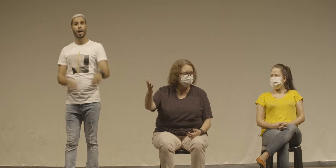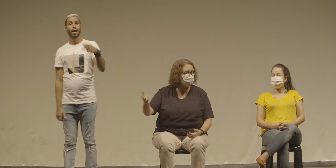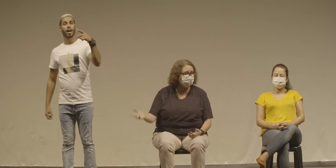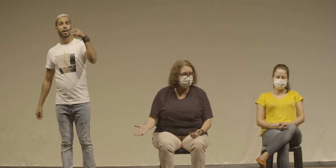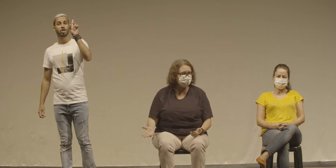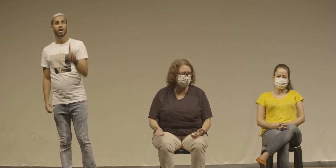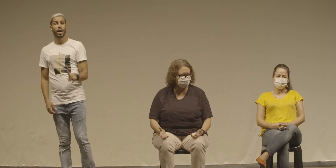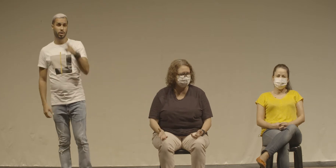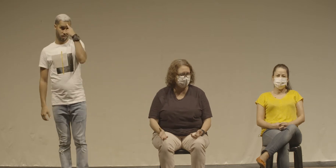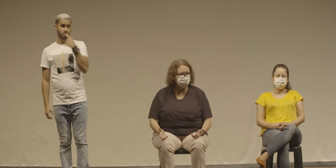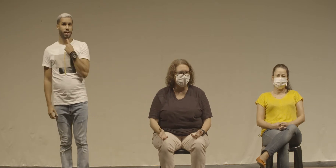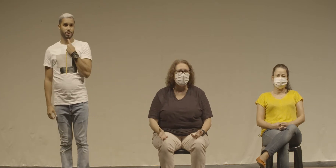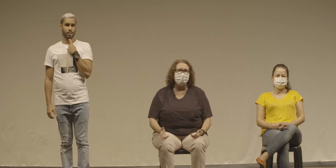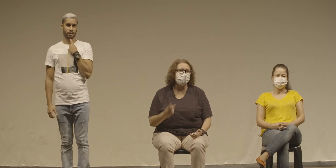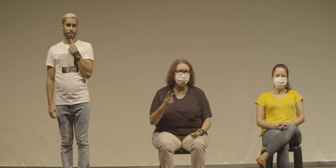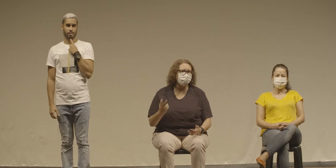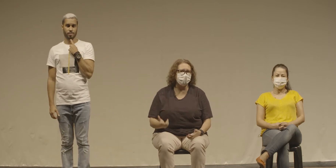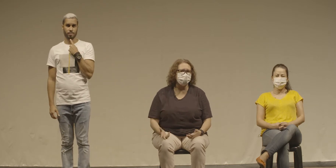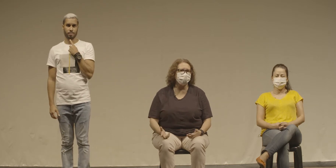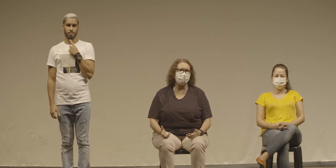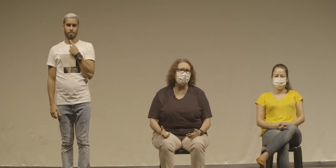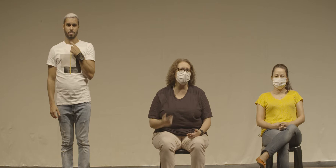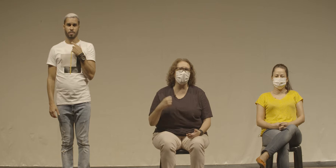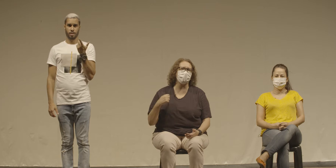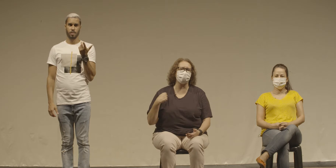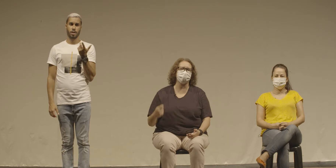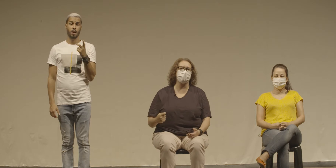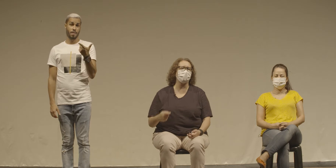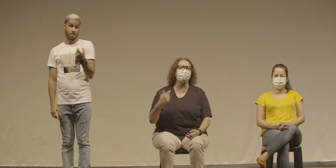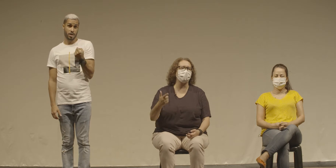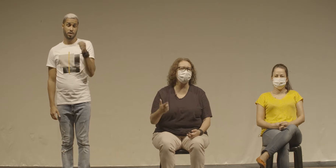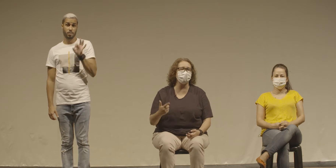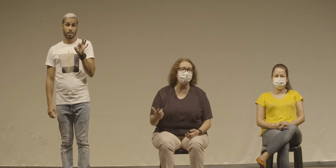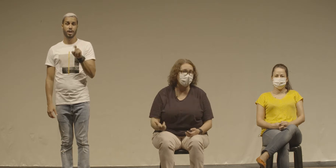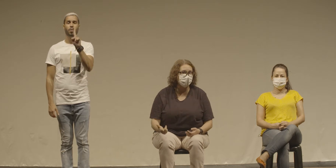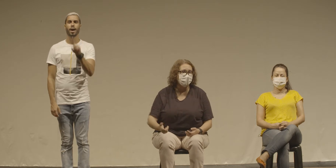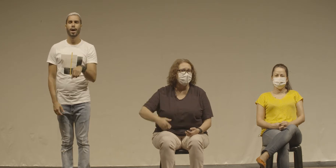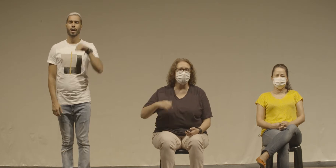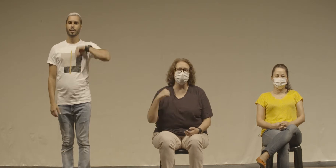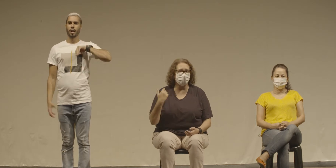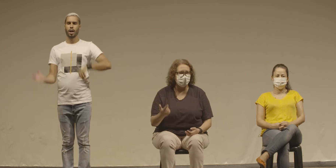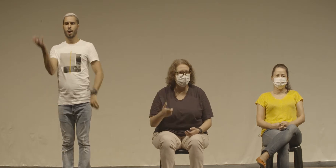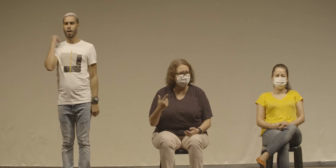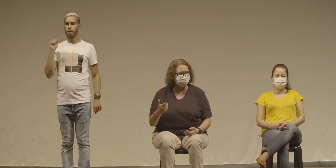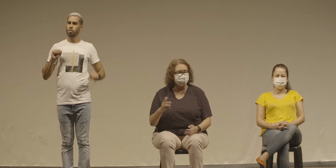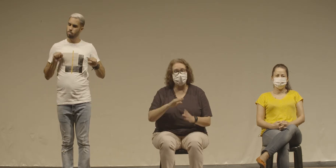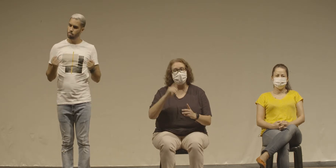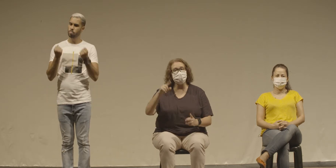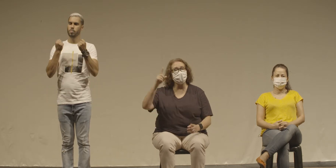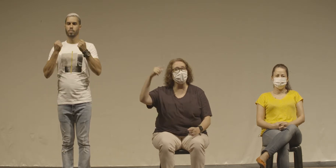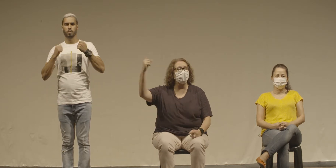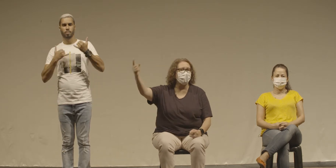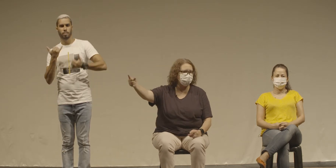imagem. Direito de imagem deles, entende? 20% do salário é o que a pessoa ganha para se dedicar, para jogar e etc.